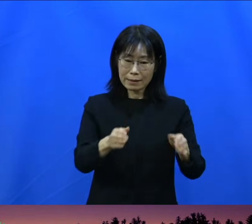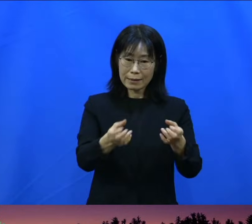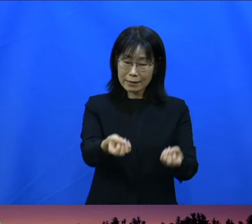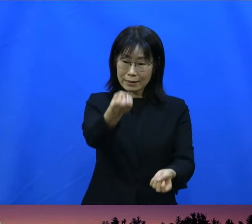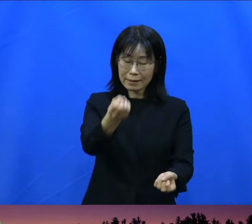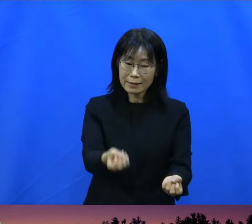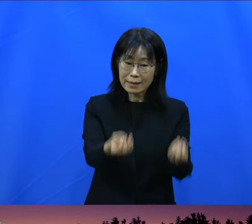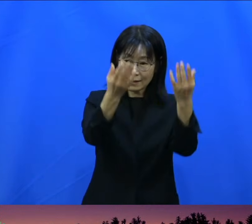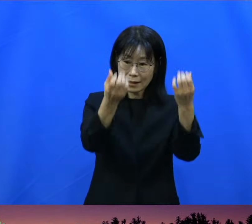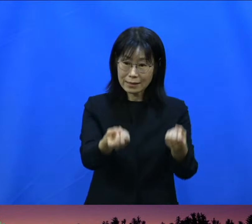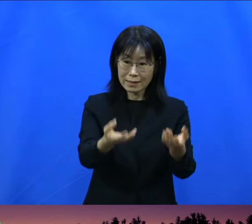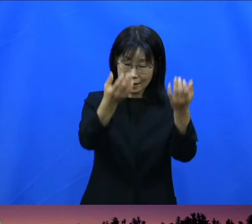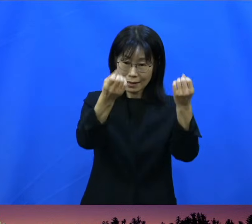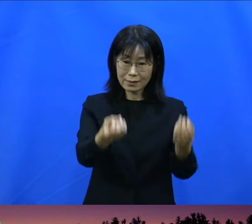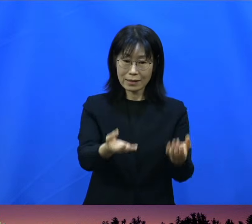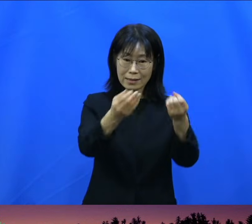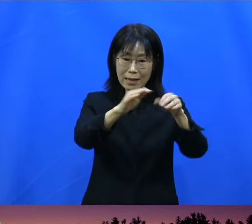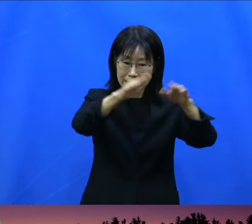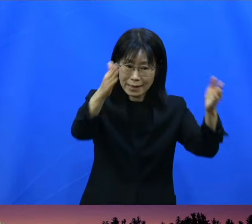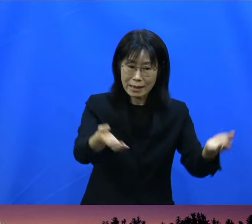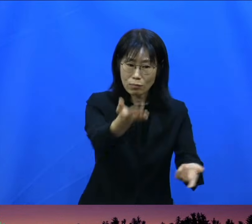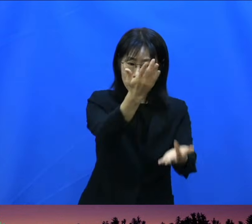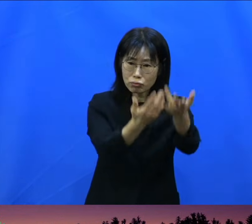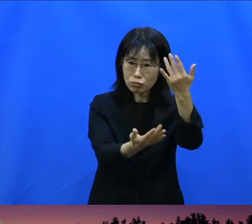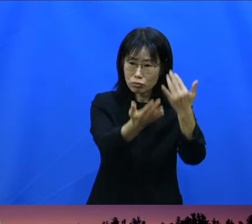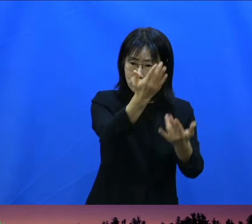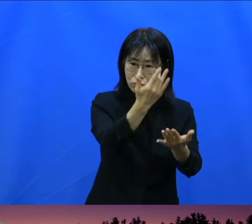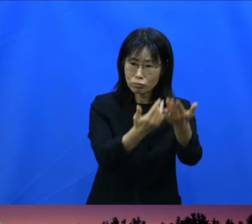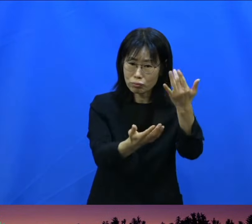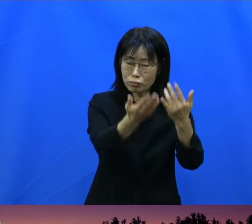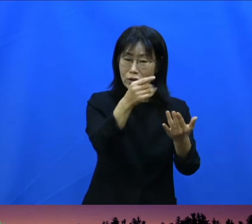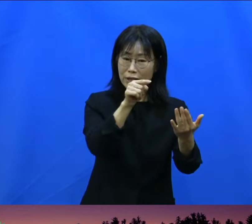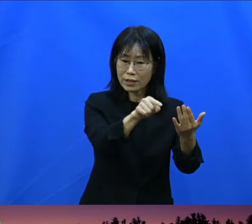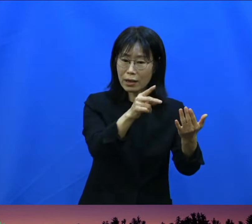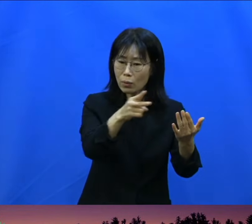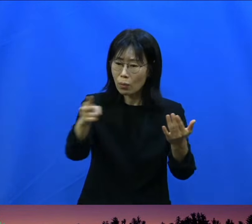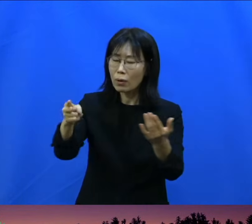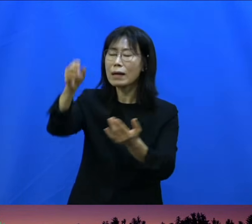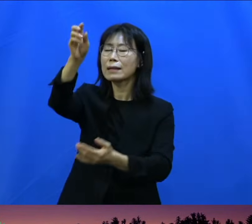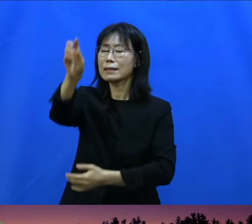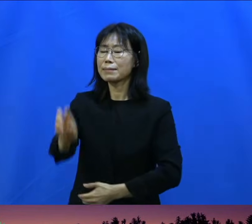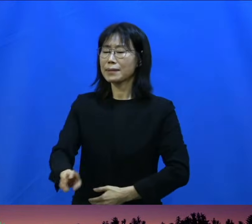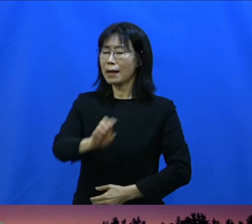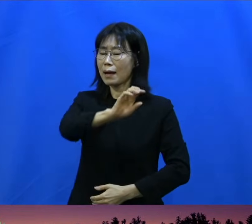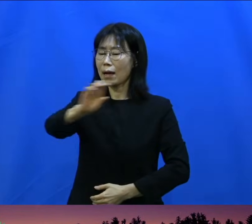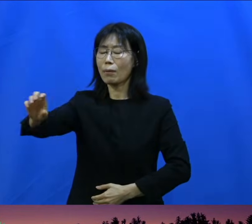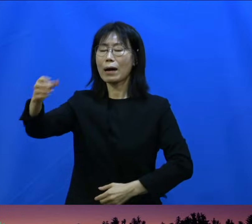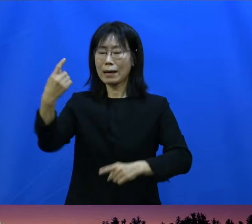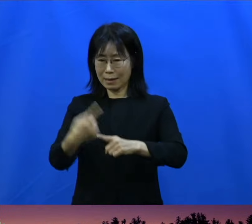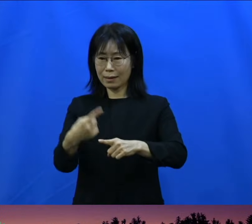그래서 우리는 날마다 십자가가 필요해요. 십자가는 처음 믿을 때만 필요한 게 아니라 날마다 십자가가 필요해요.